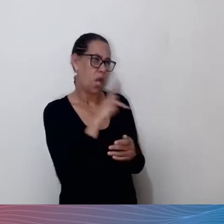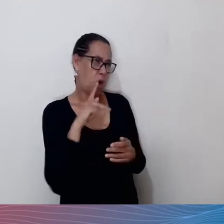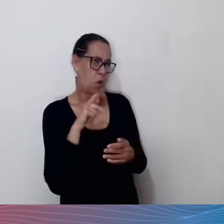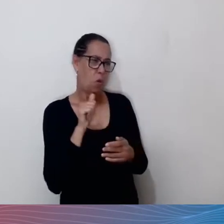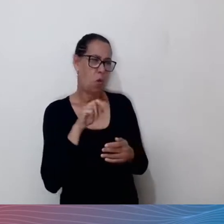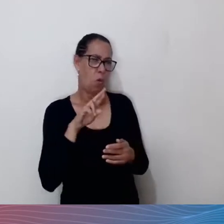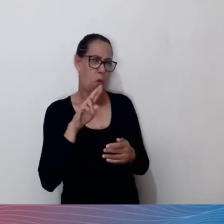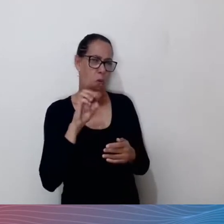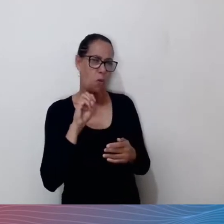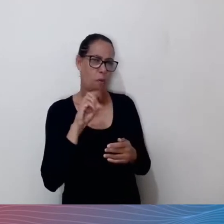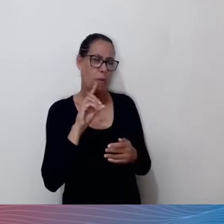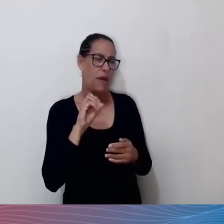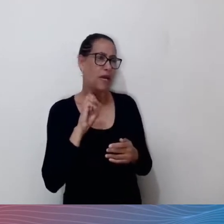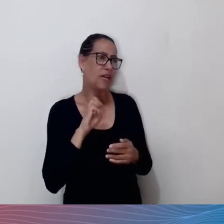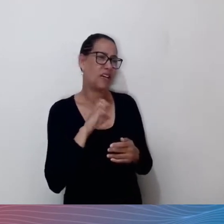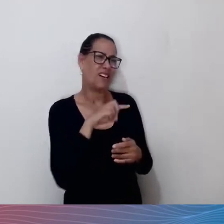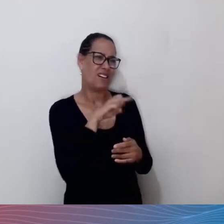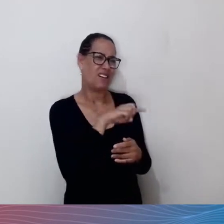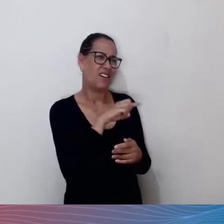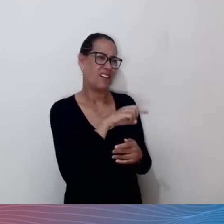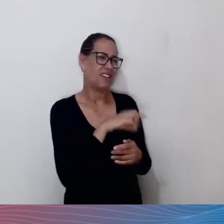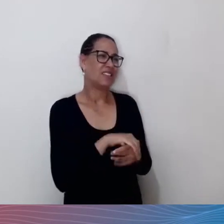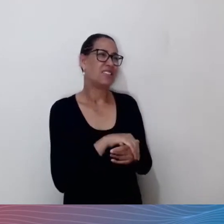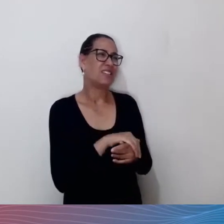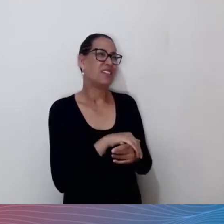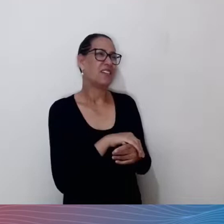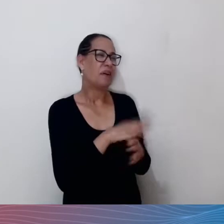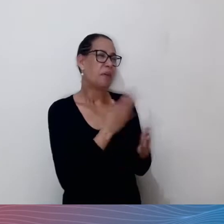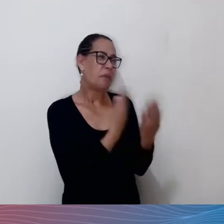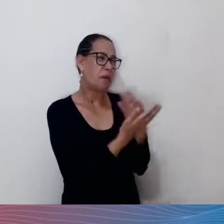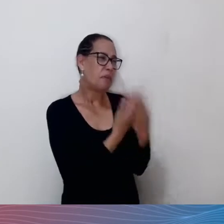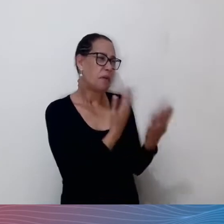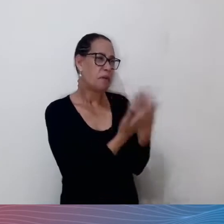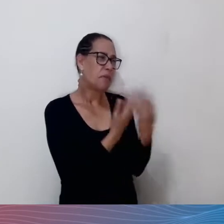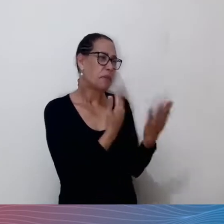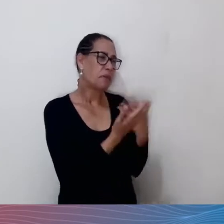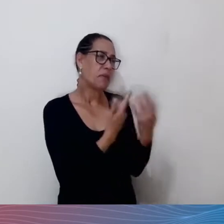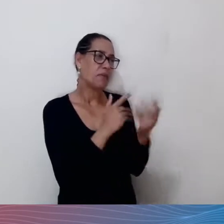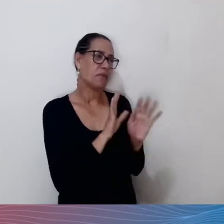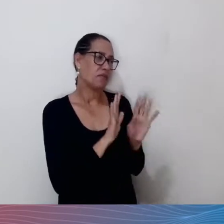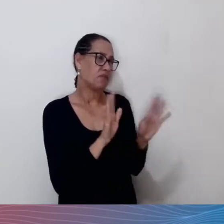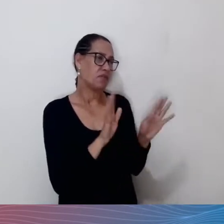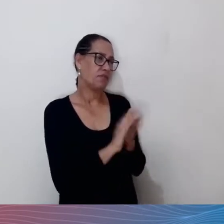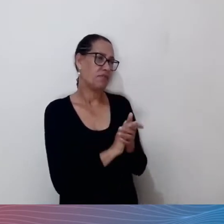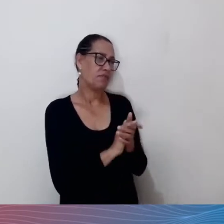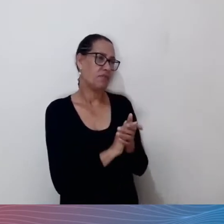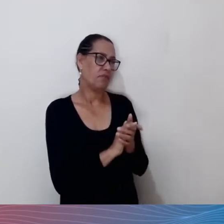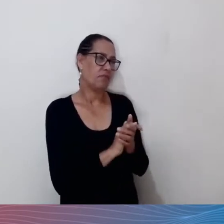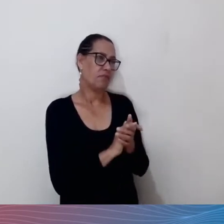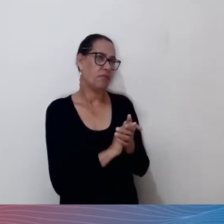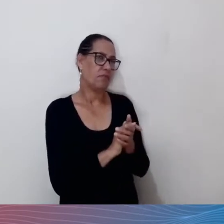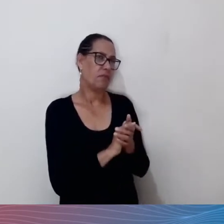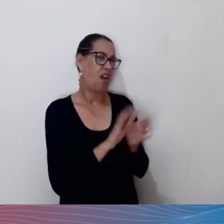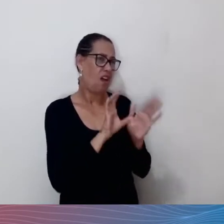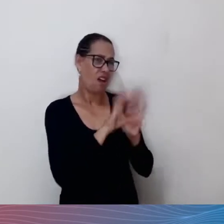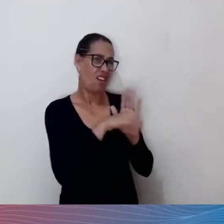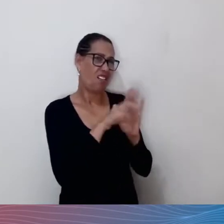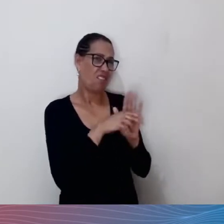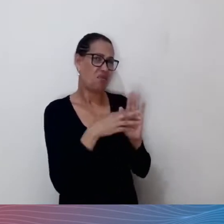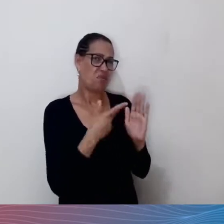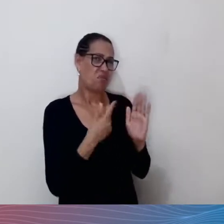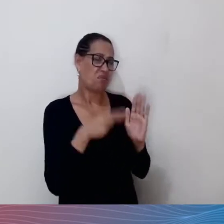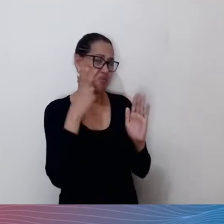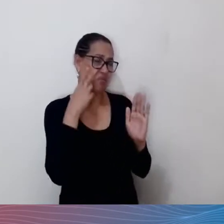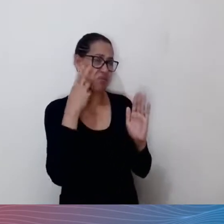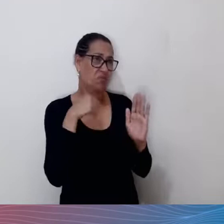me referindo a uma religião ou outra, estou falando que esse é o conceito geral. Eu vou viver a minha vidinha como antes eu vivia, só